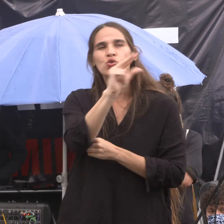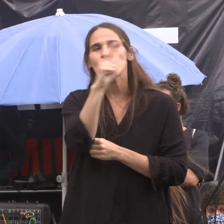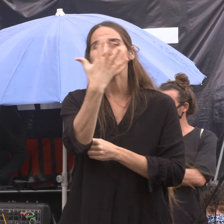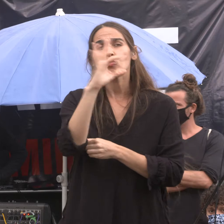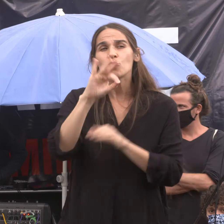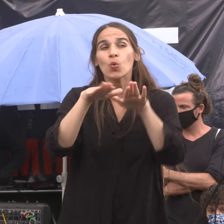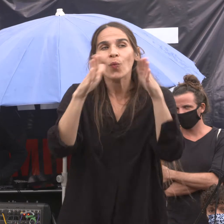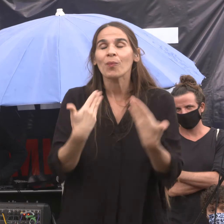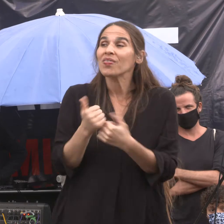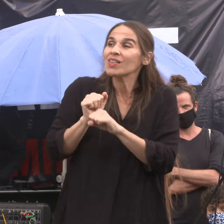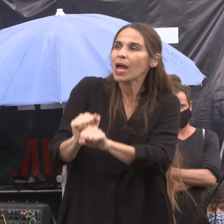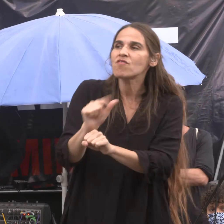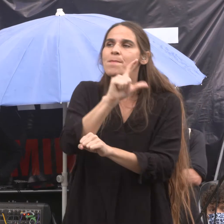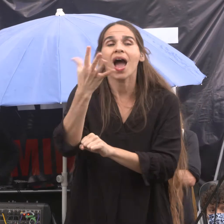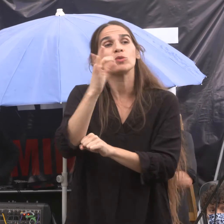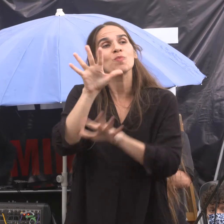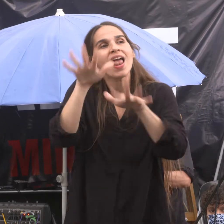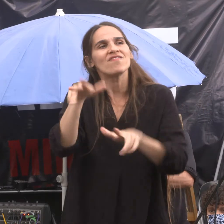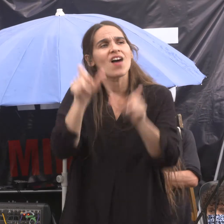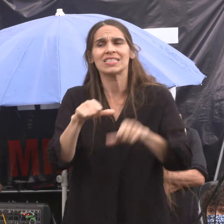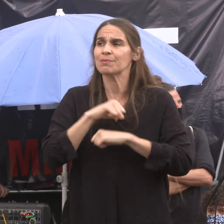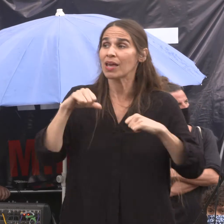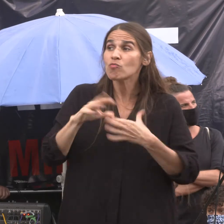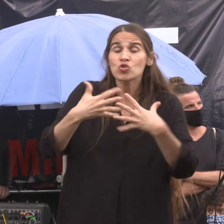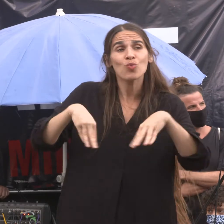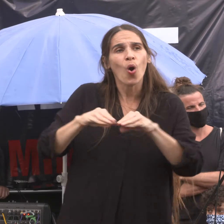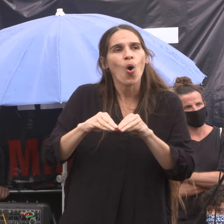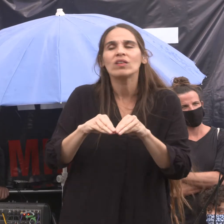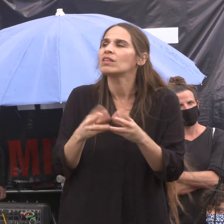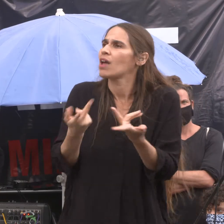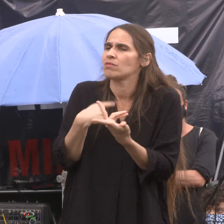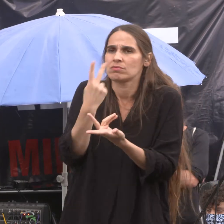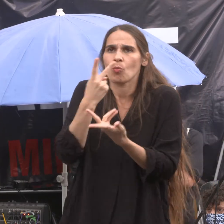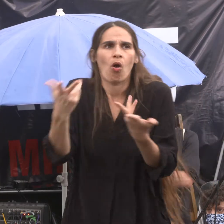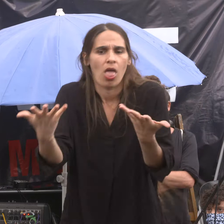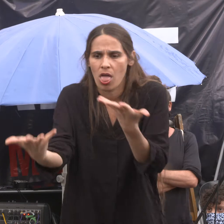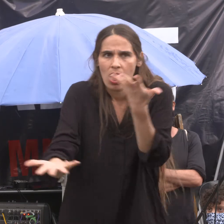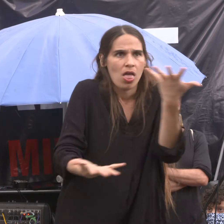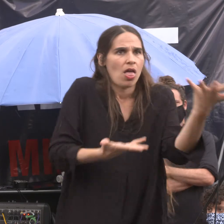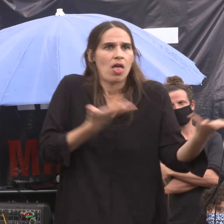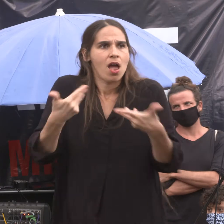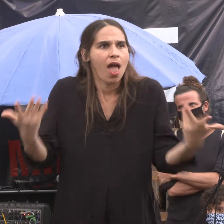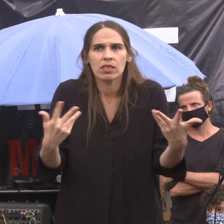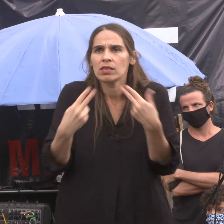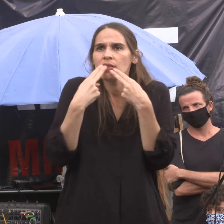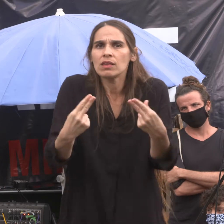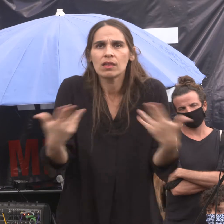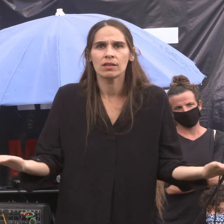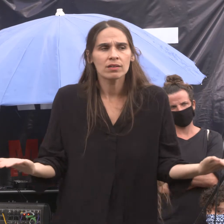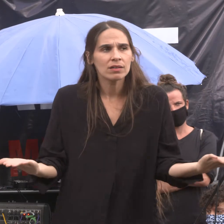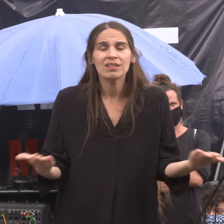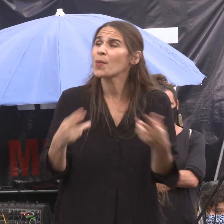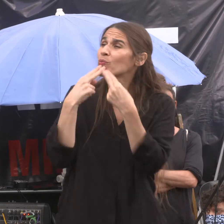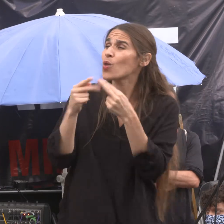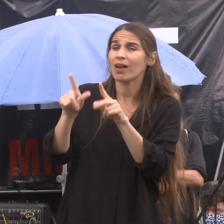נתמכים וכ-150 אלף עצמאים ומשפחותיהם ניצבים מול שוקת שבורה. פתרונות לפתיחת